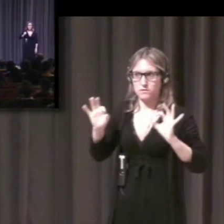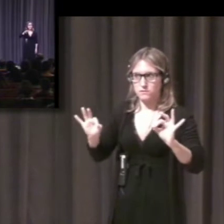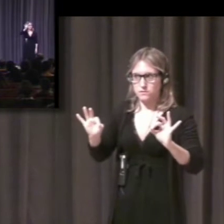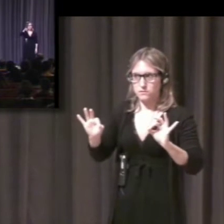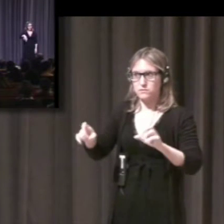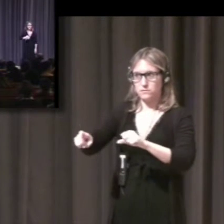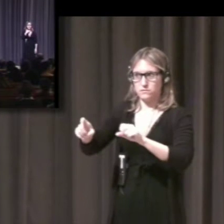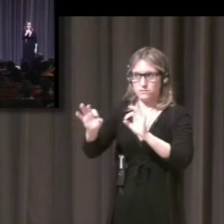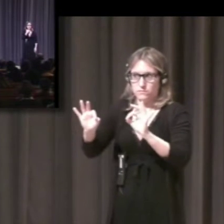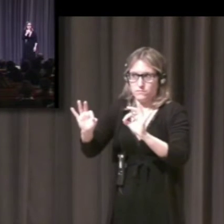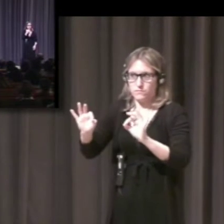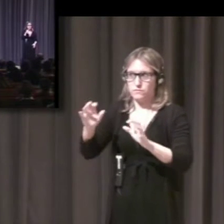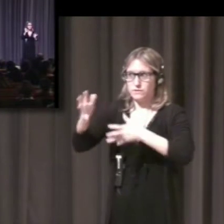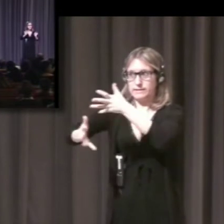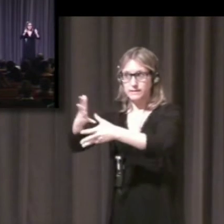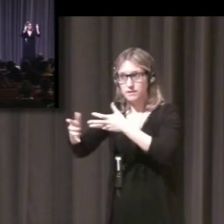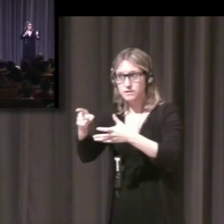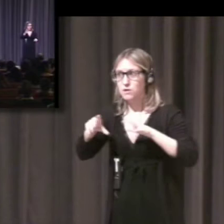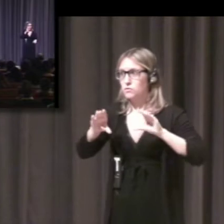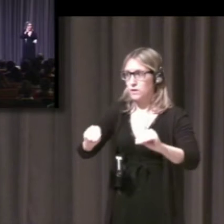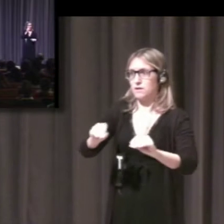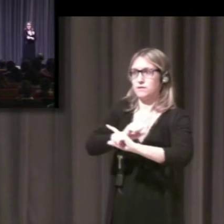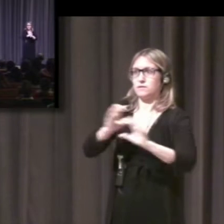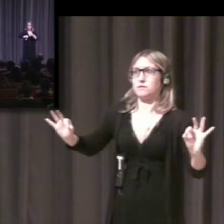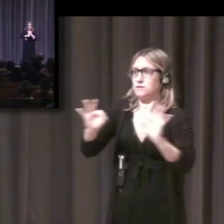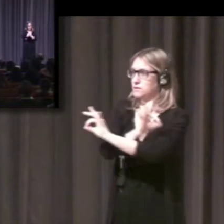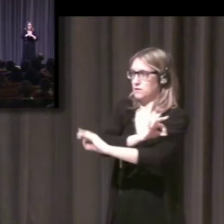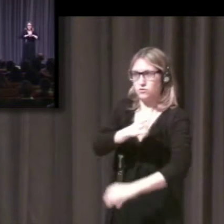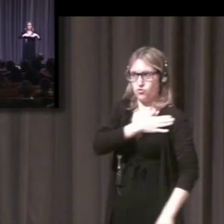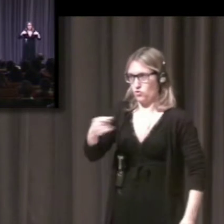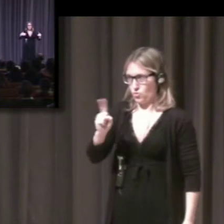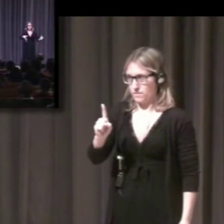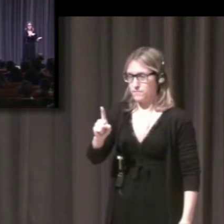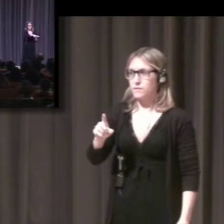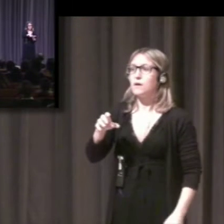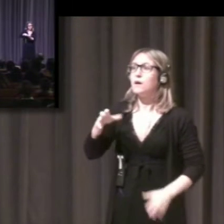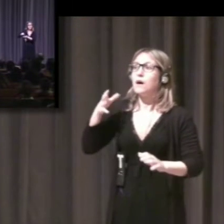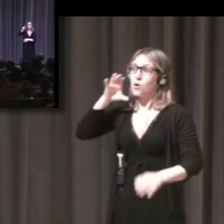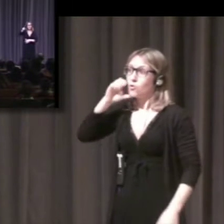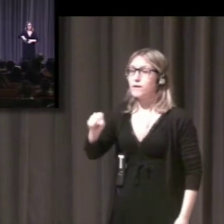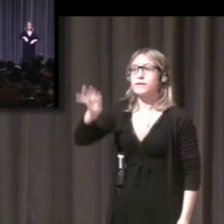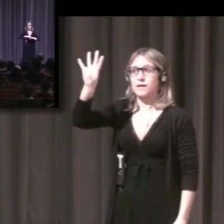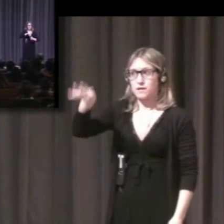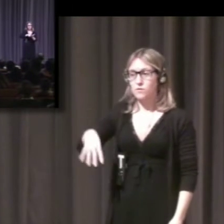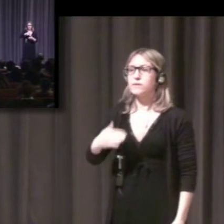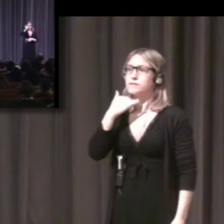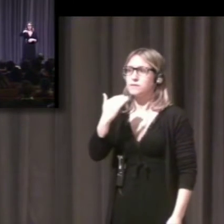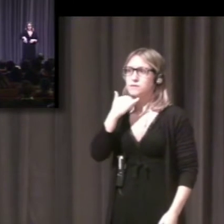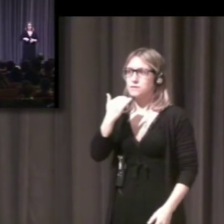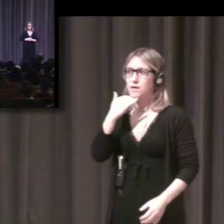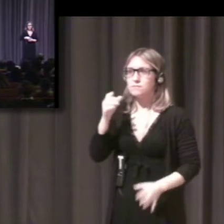això és una prioritat per a qualsevol llengua i també per a la llengua catalana. A Catalunya